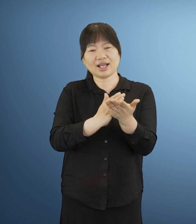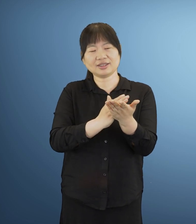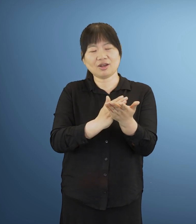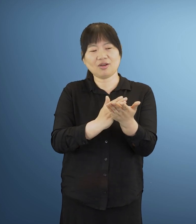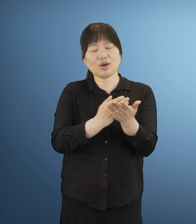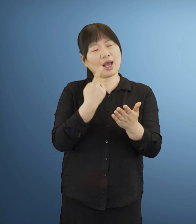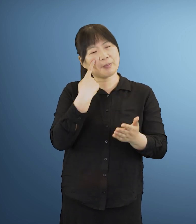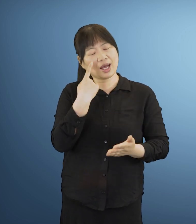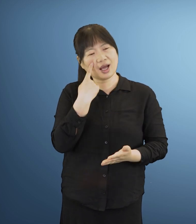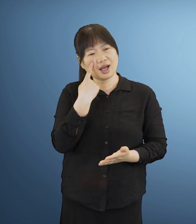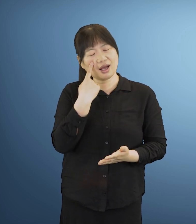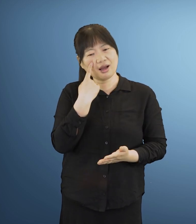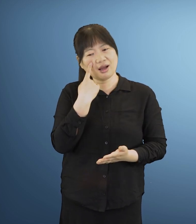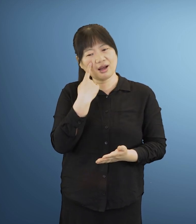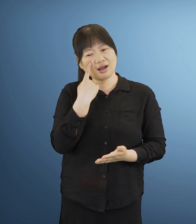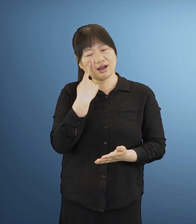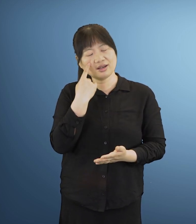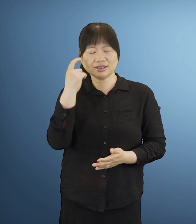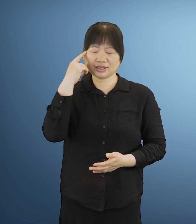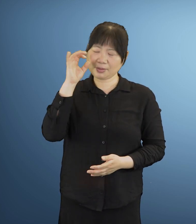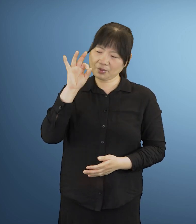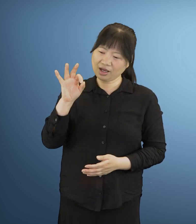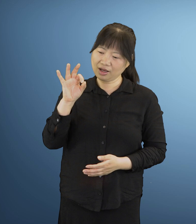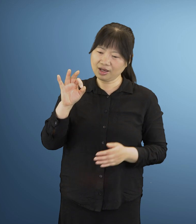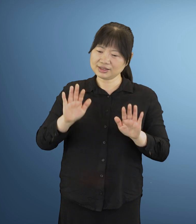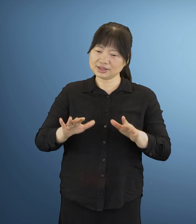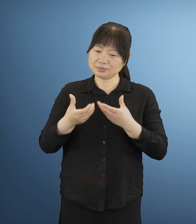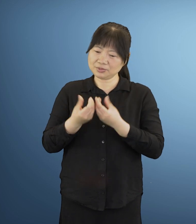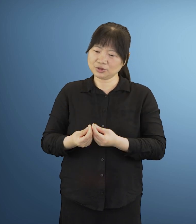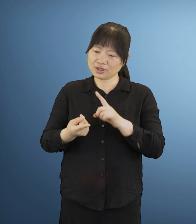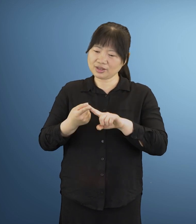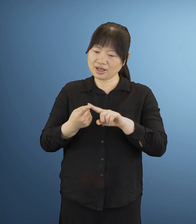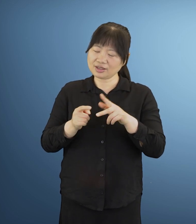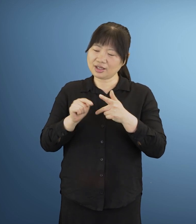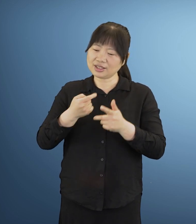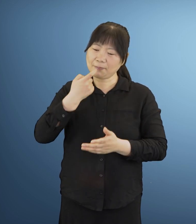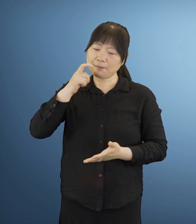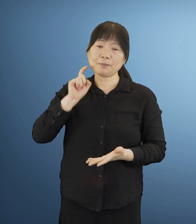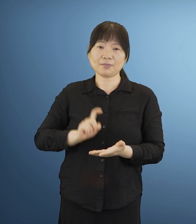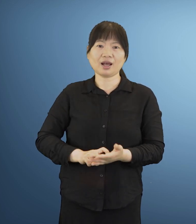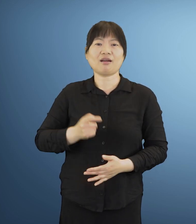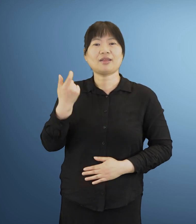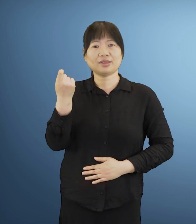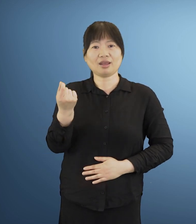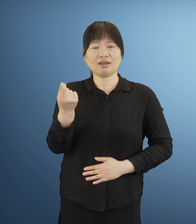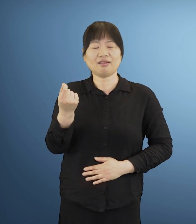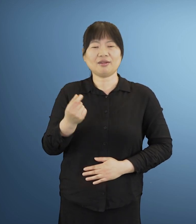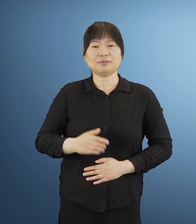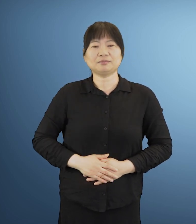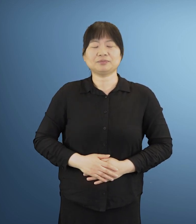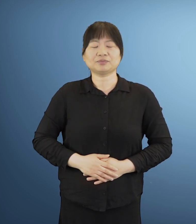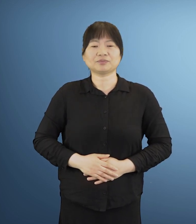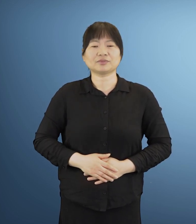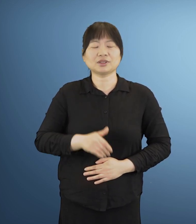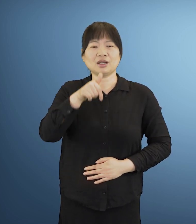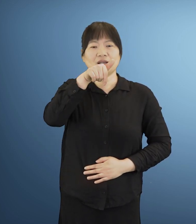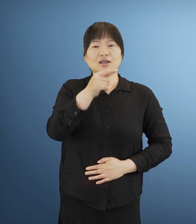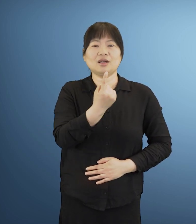하면 이해하기는 딱 좋아요. 근데 과연 그럴까? 우리